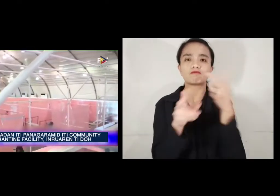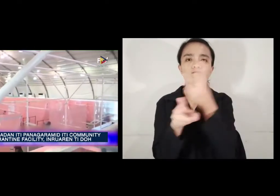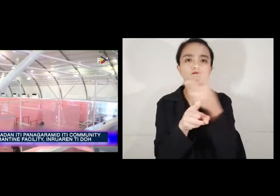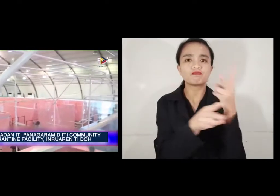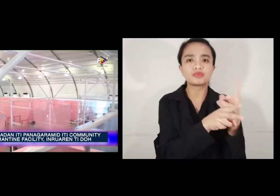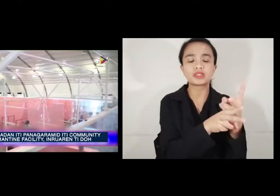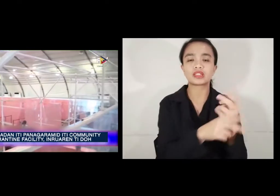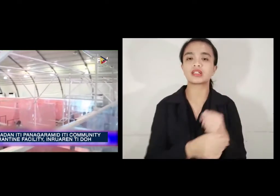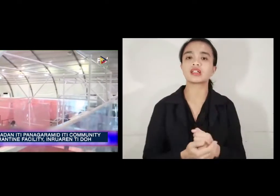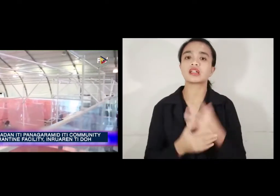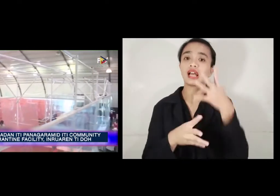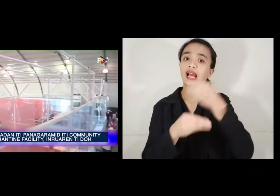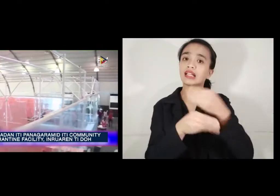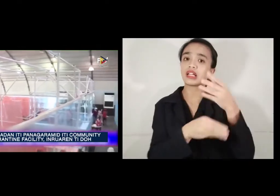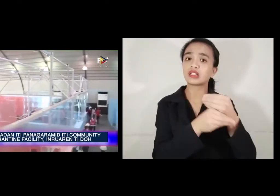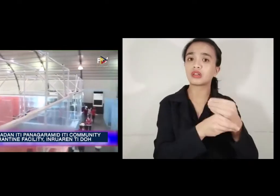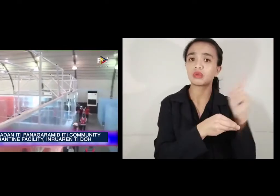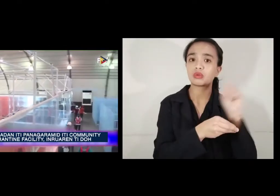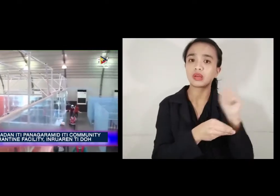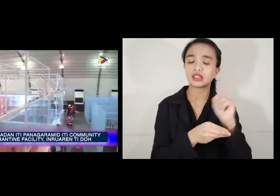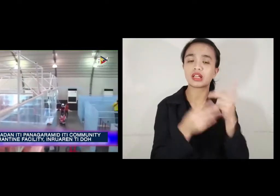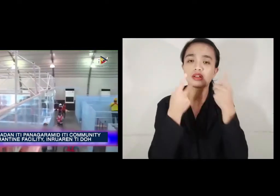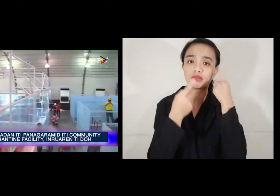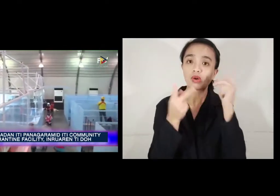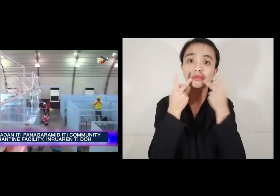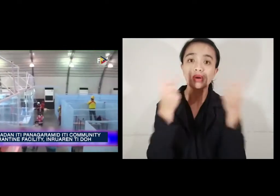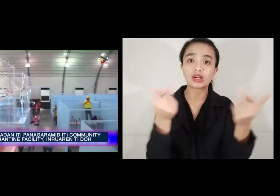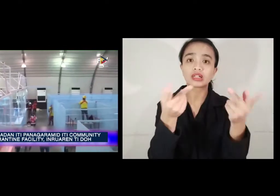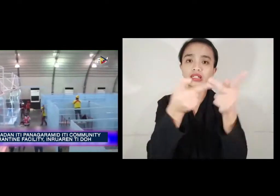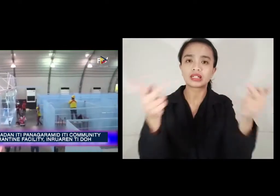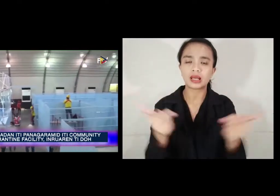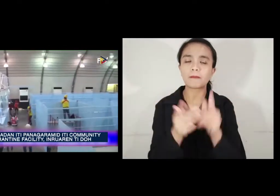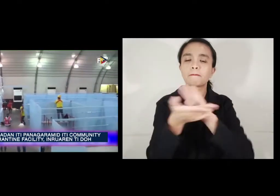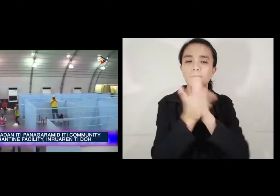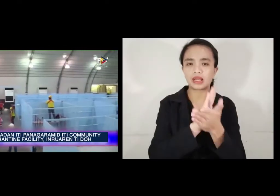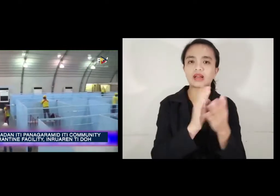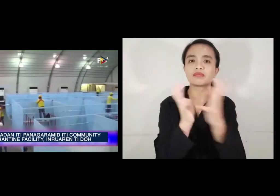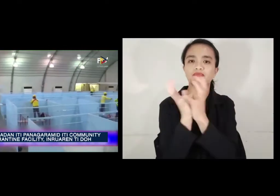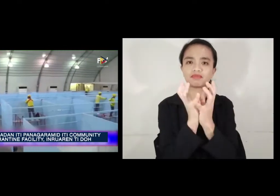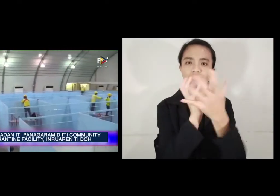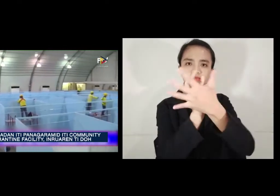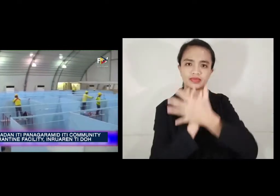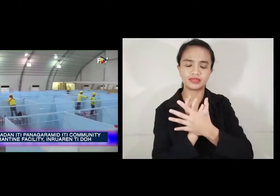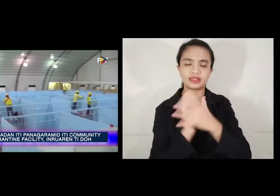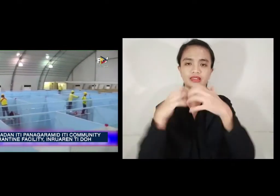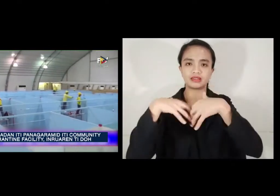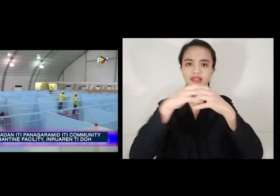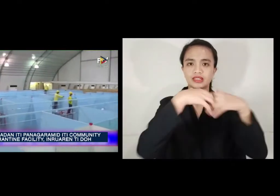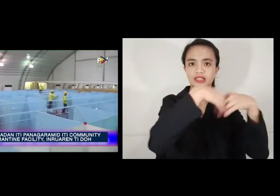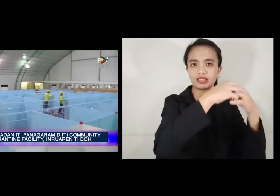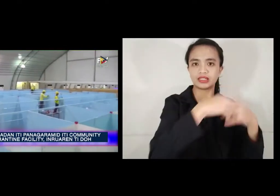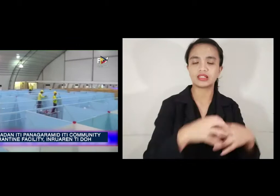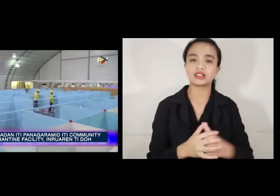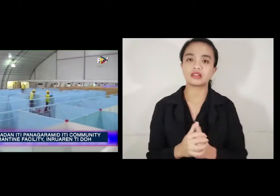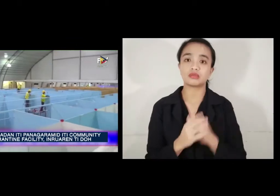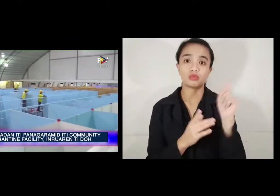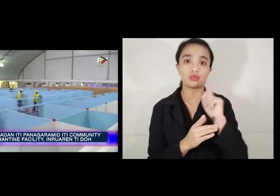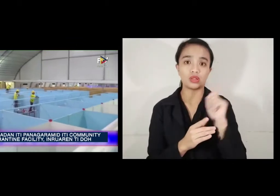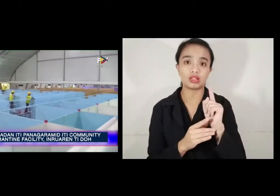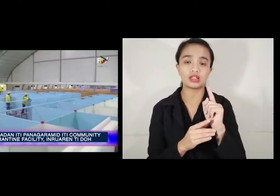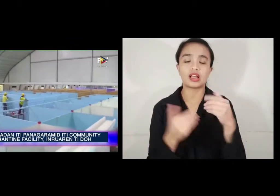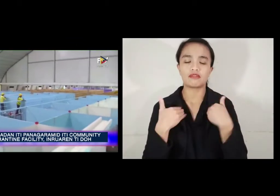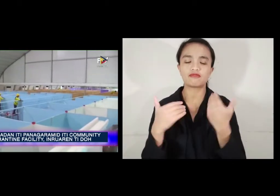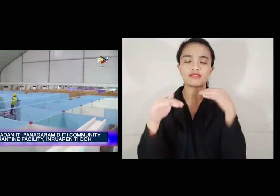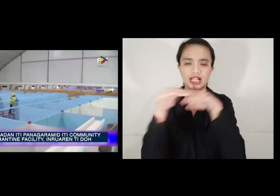DOH mainaig iti panaka-convert dagati para publiko a lugar kas community quarantine facilities. Pakairamaran dito iti alokasyon